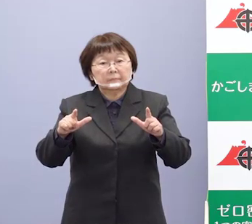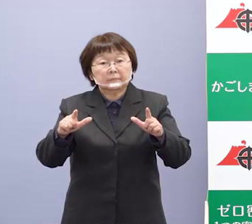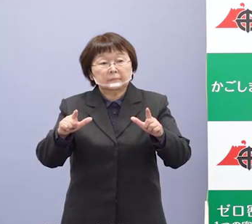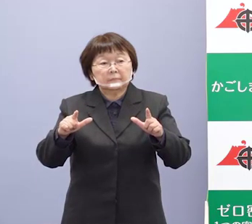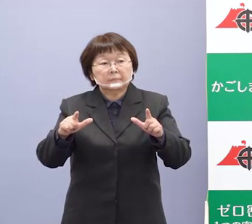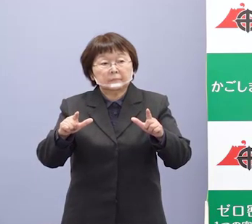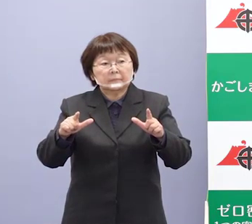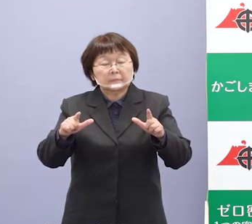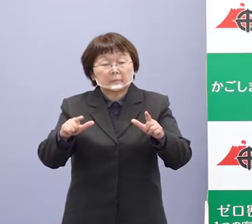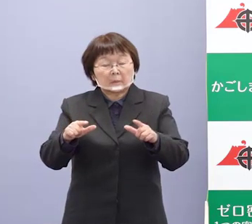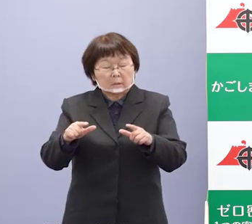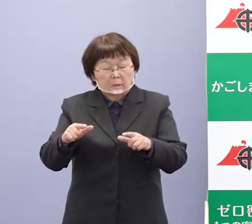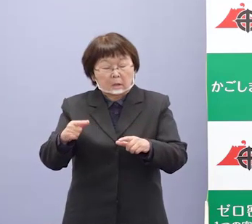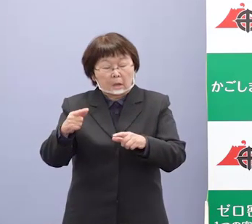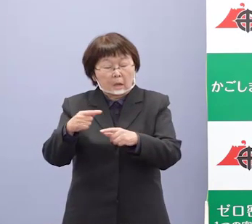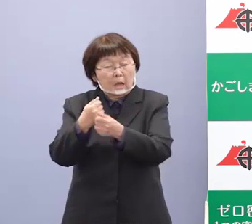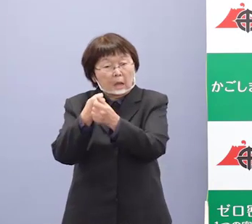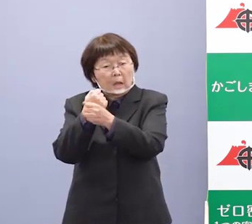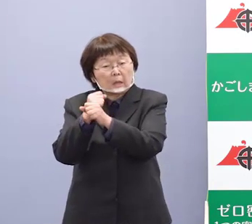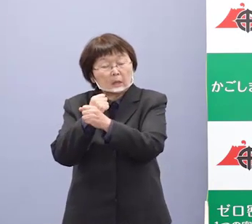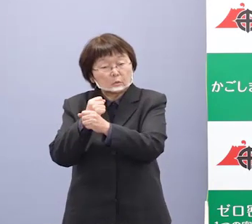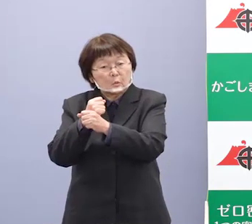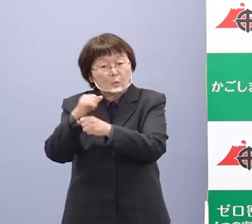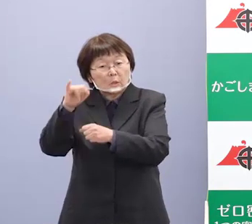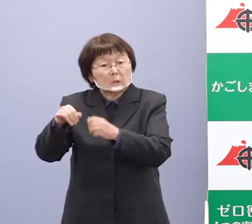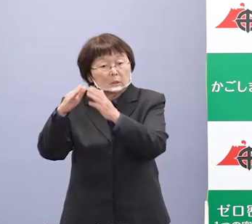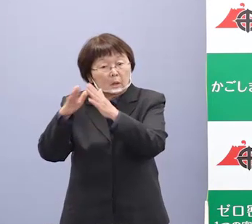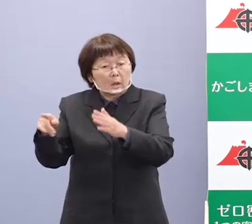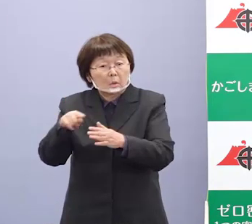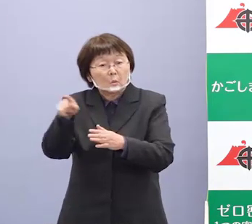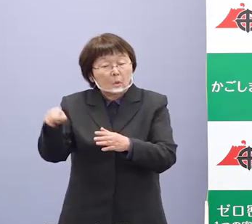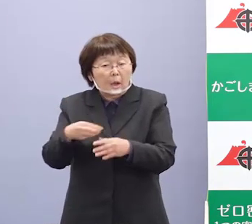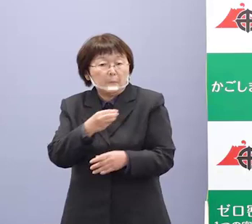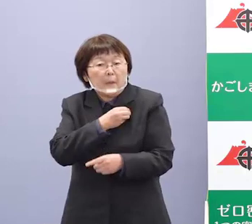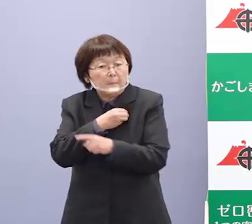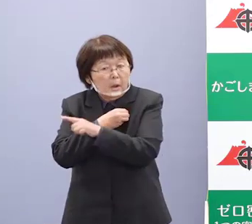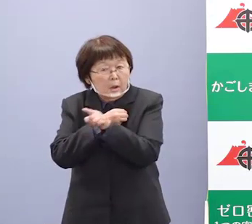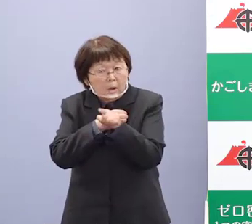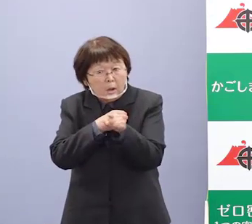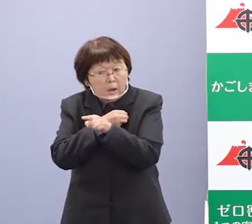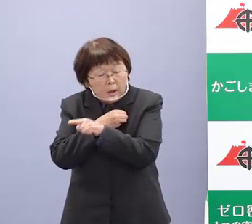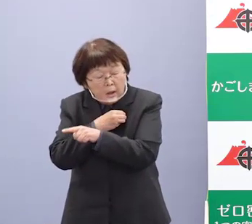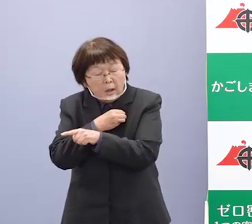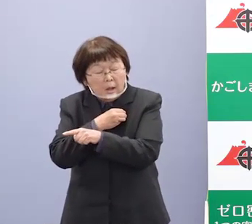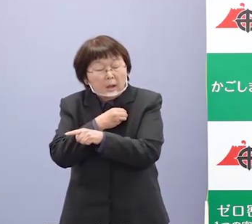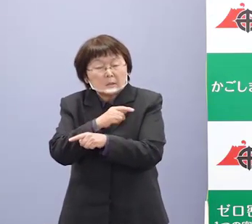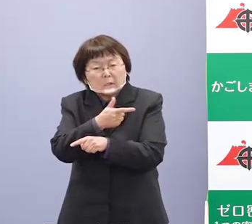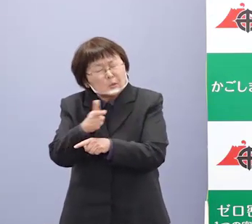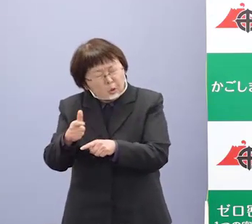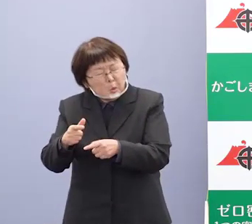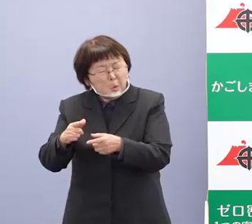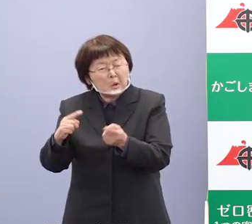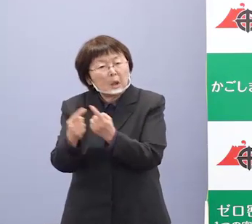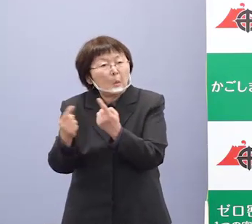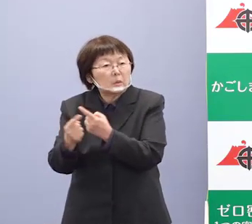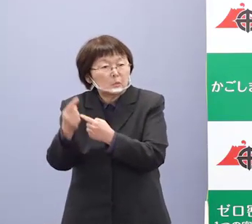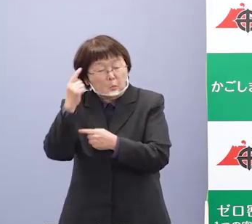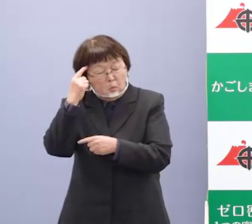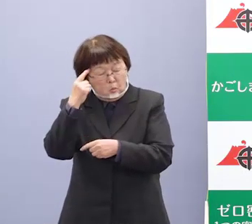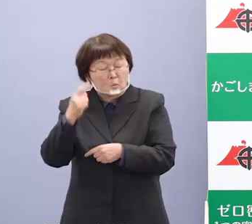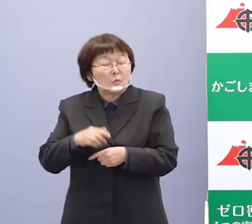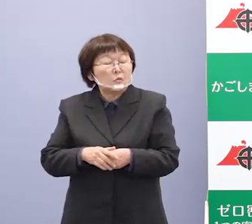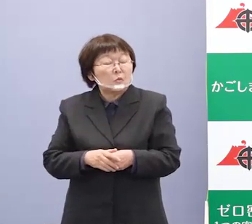なかなか検討委員会という場というのはですね、メンバーによってもですね、議論の流れ大きく変わってくるところもあると思うんです